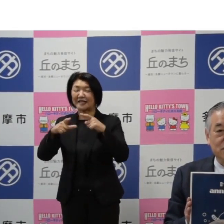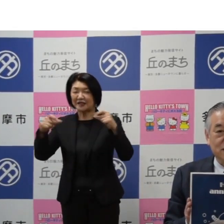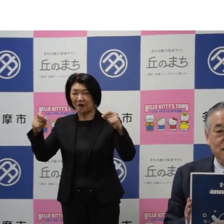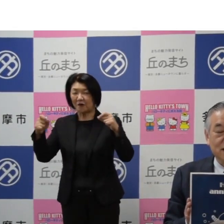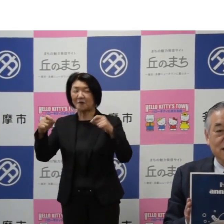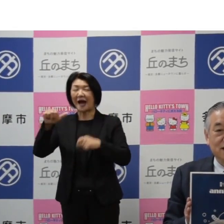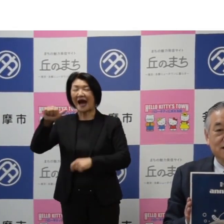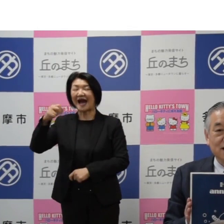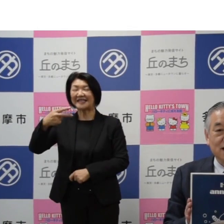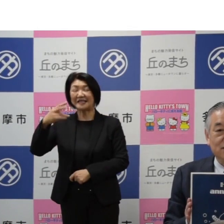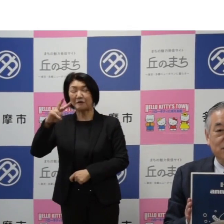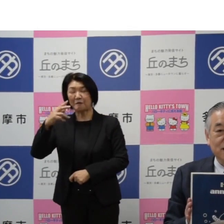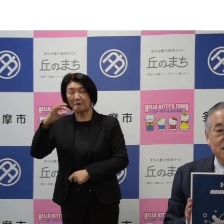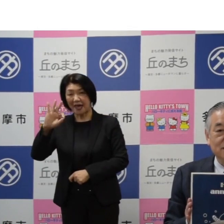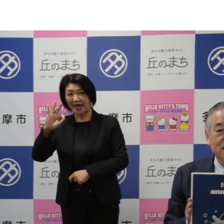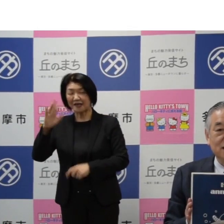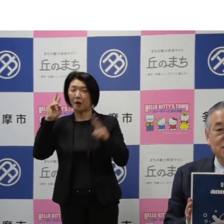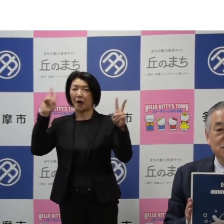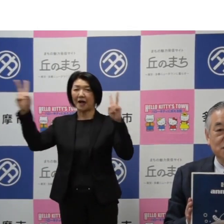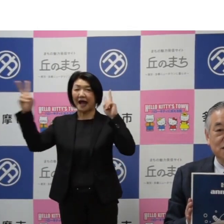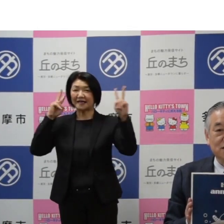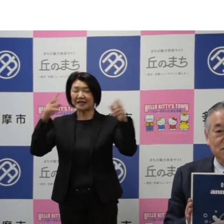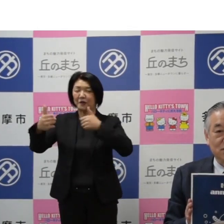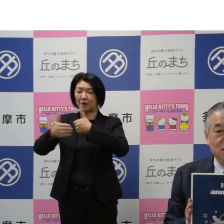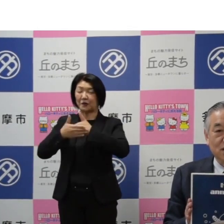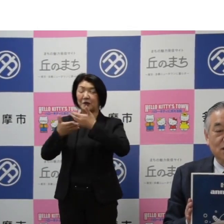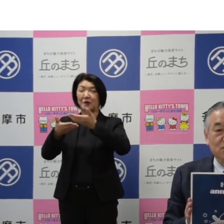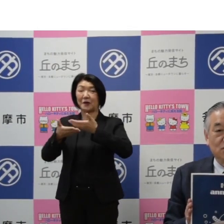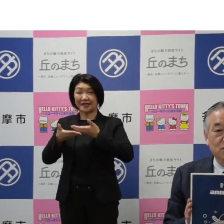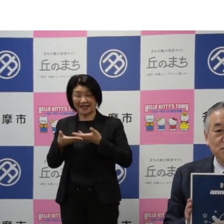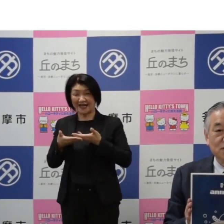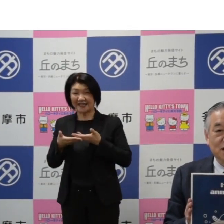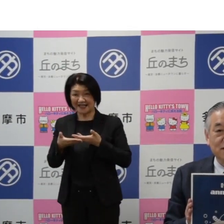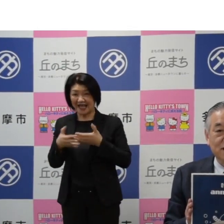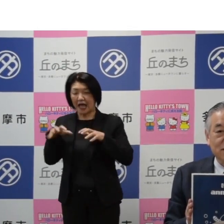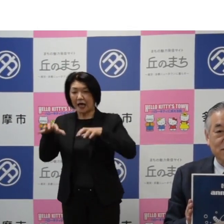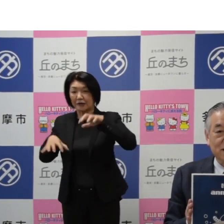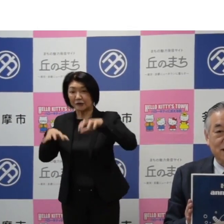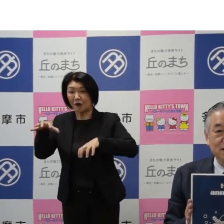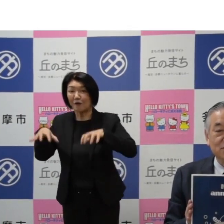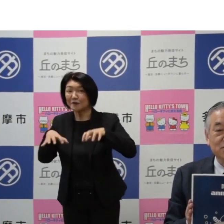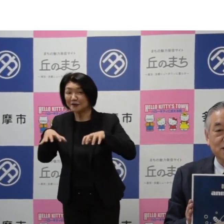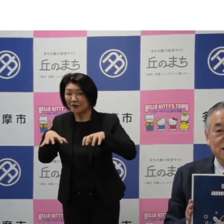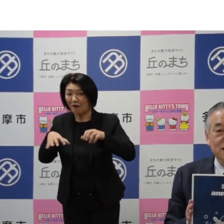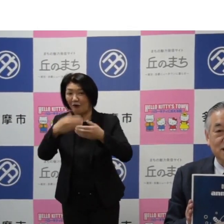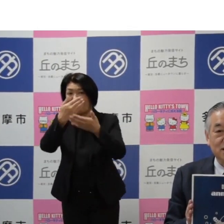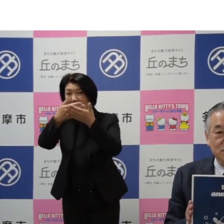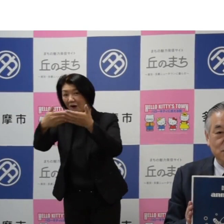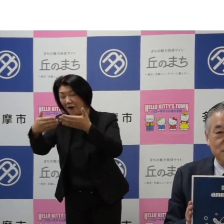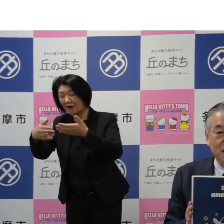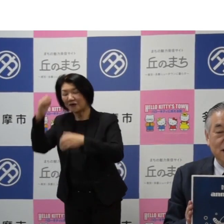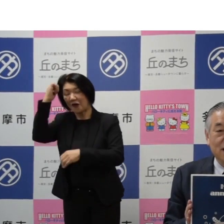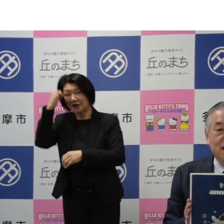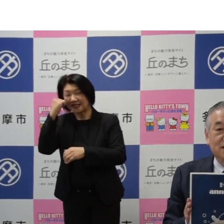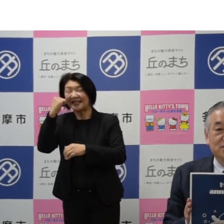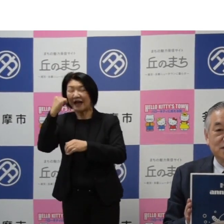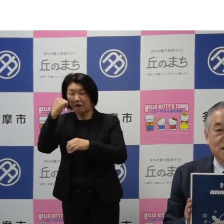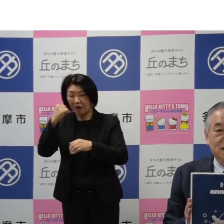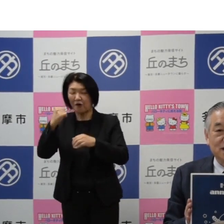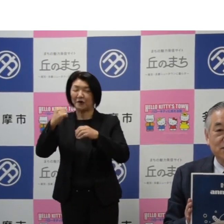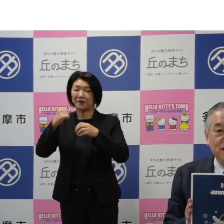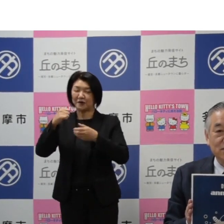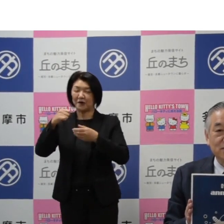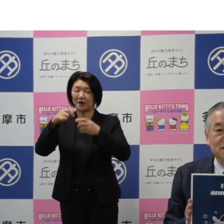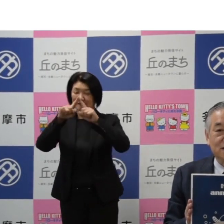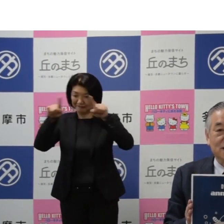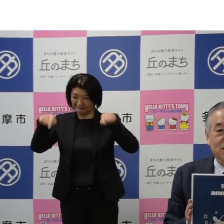力により世界名作劇場シリーズの動物キャラクターのイラスト入り記念書、そして